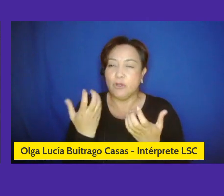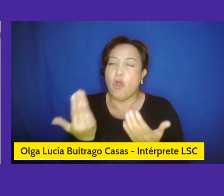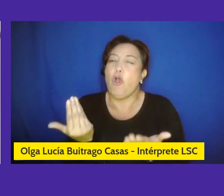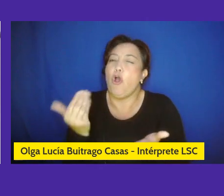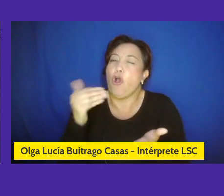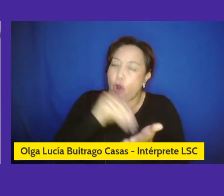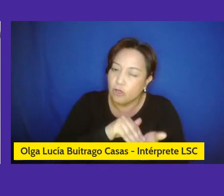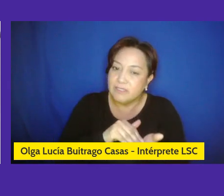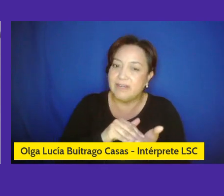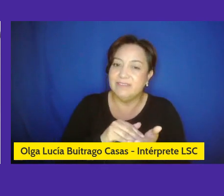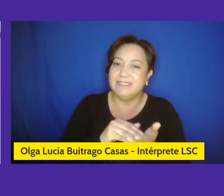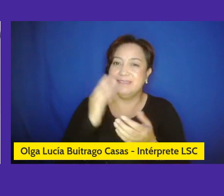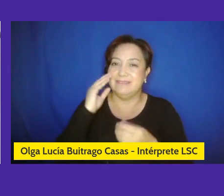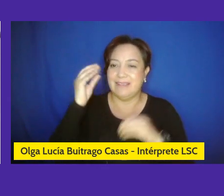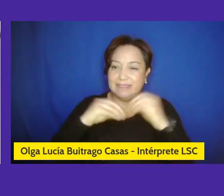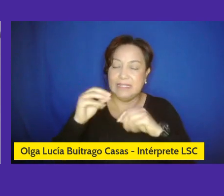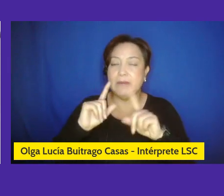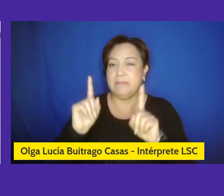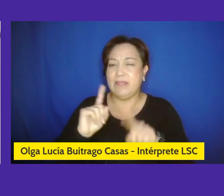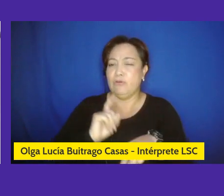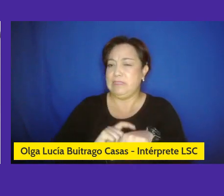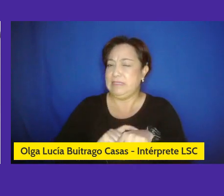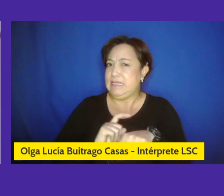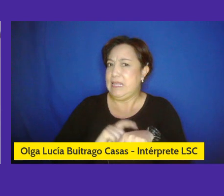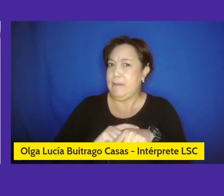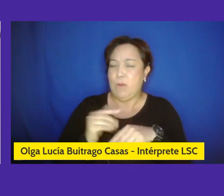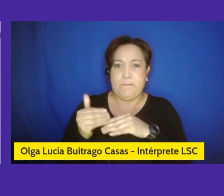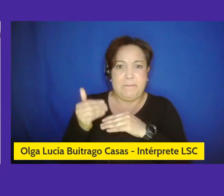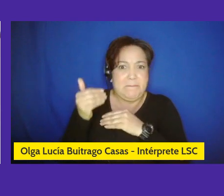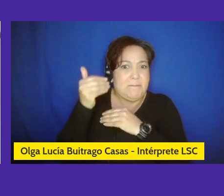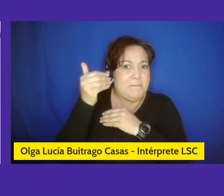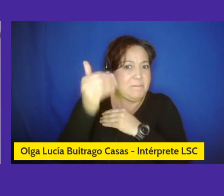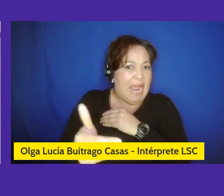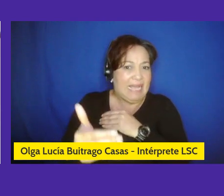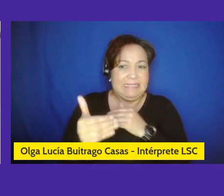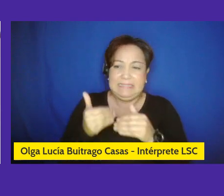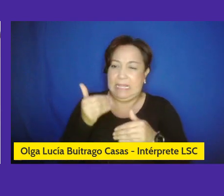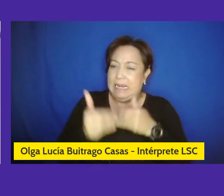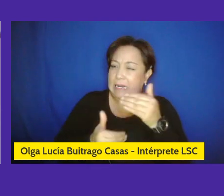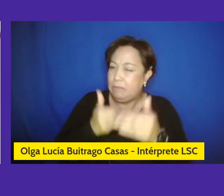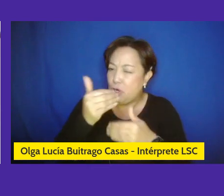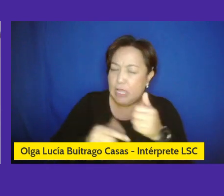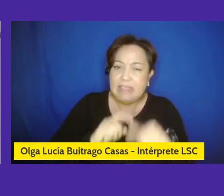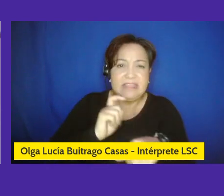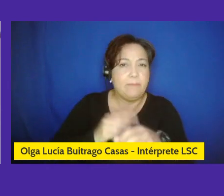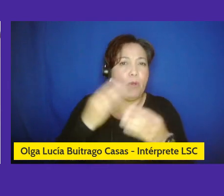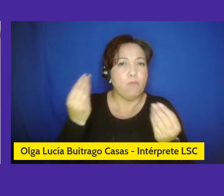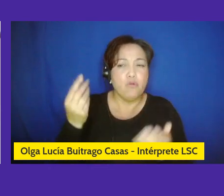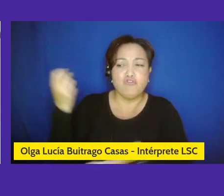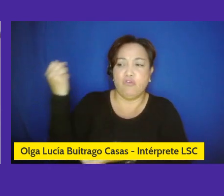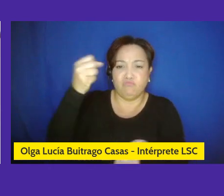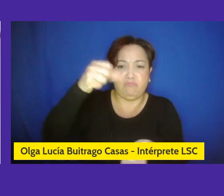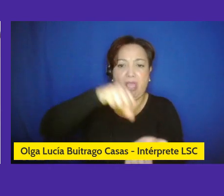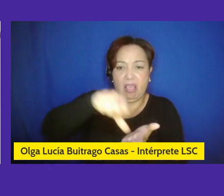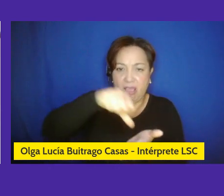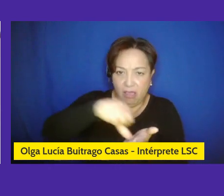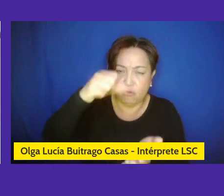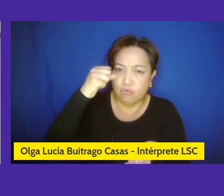que son procesos muy largos y te lleva mucho tiempo, mucho dinero.